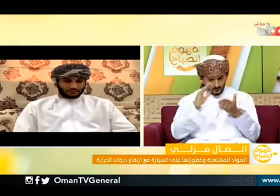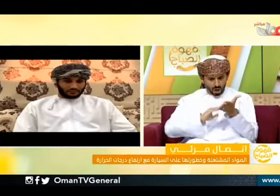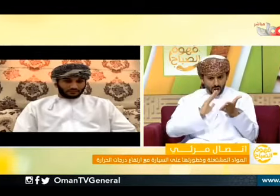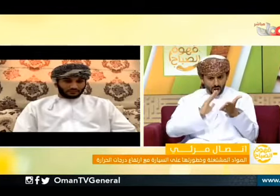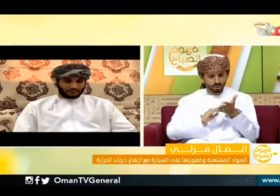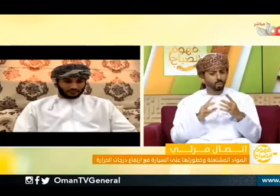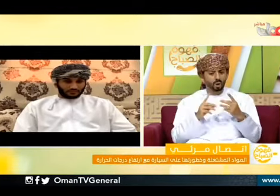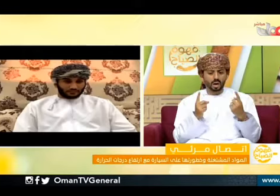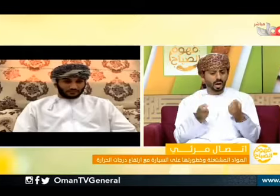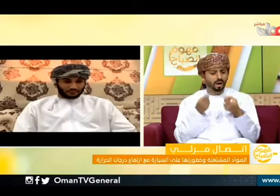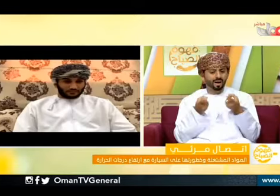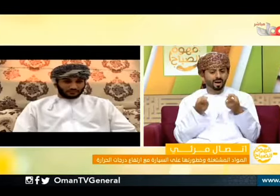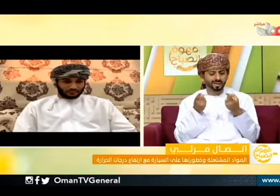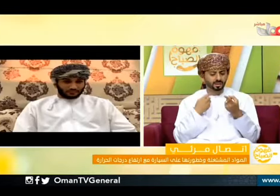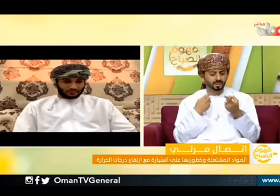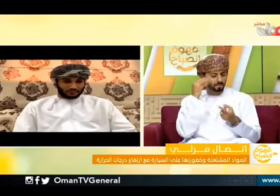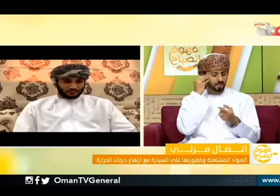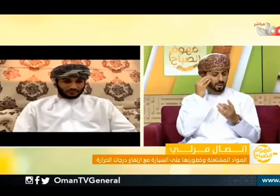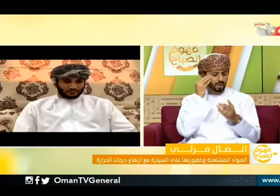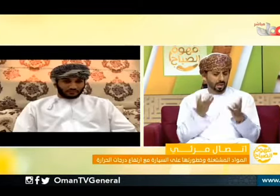العطور، قد يضعوا بعض